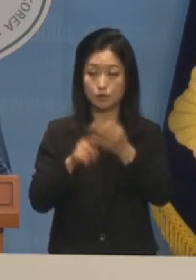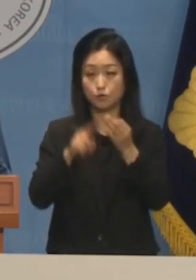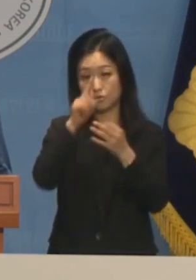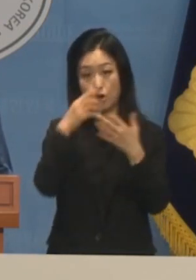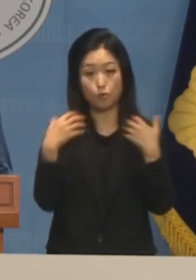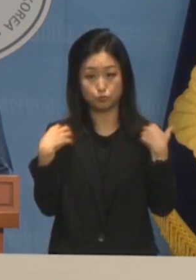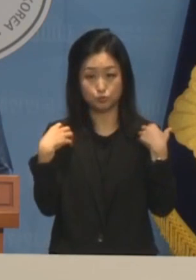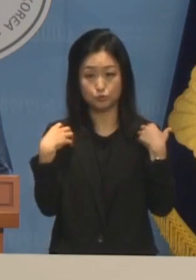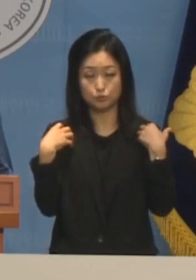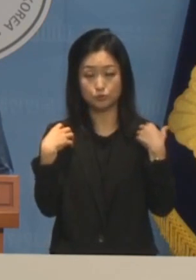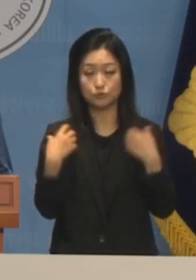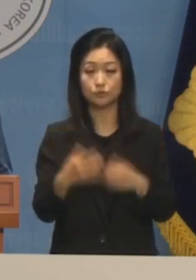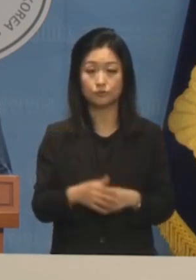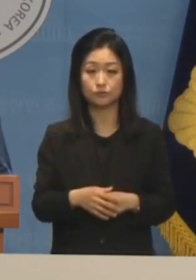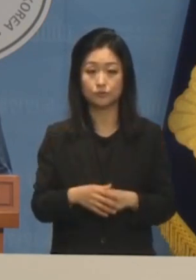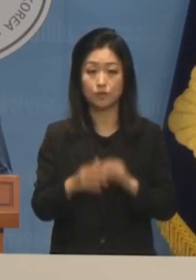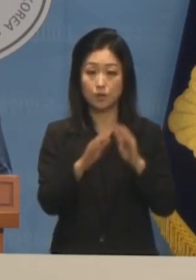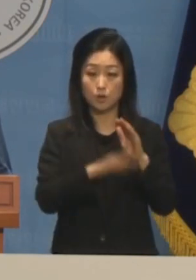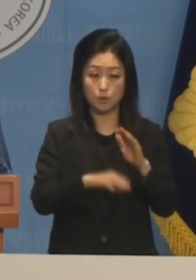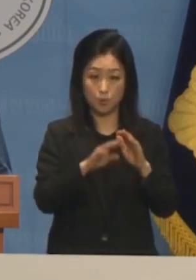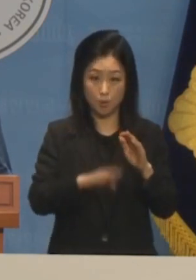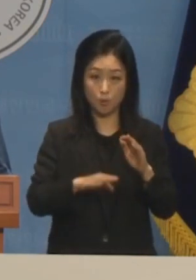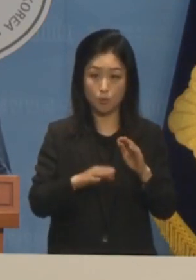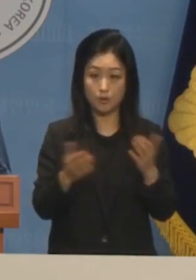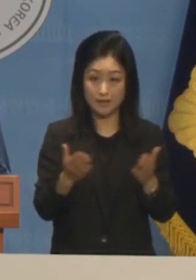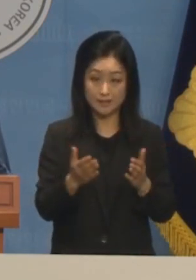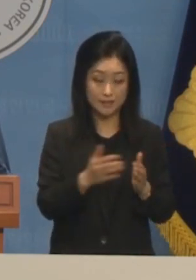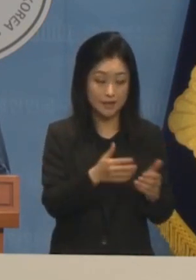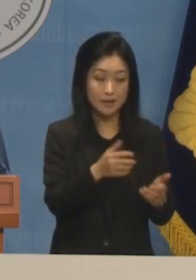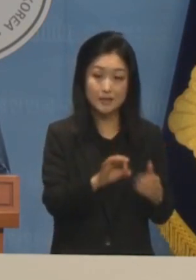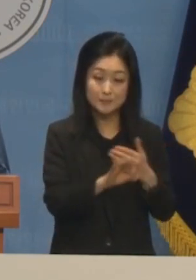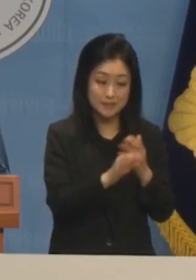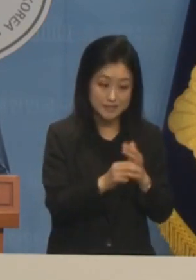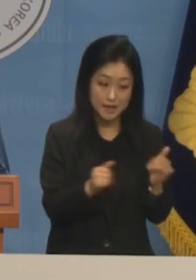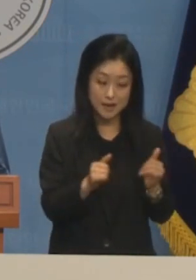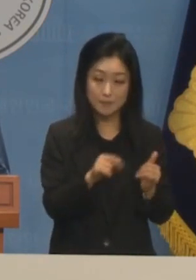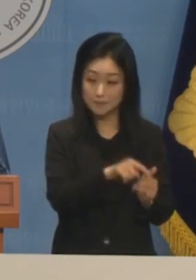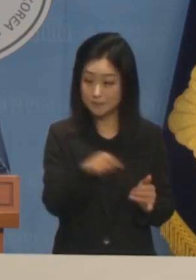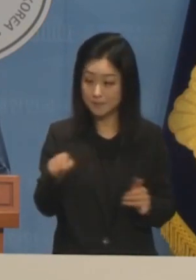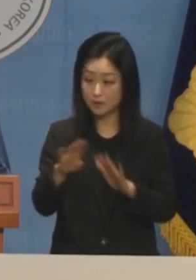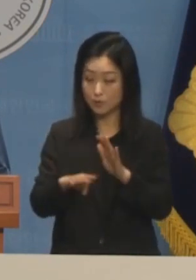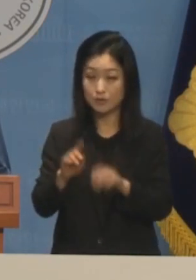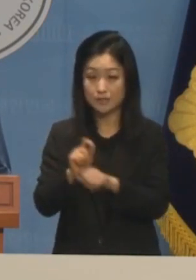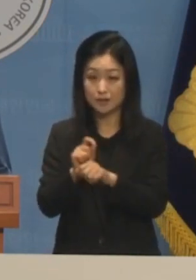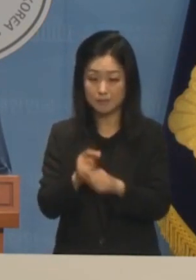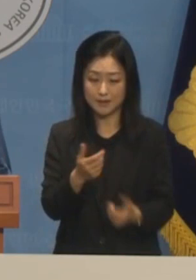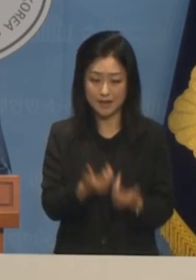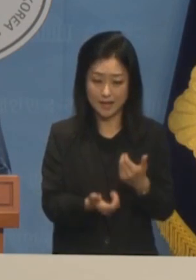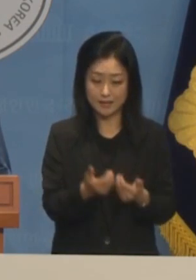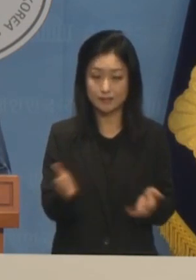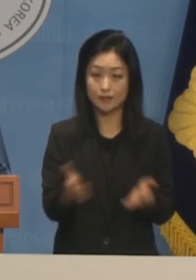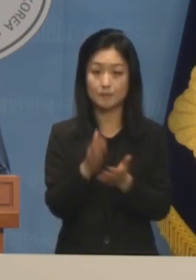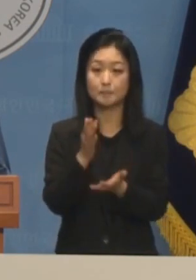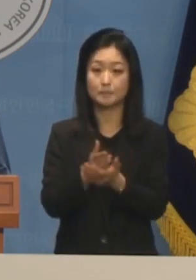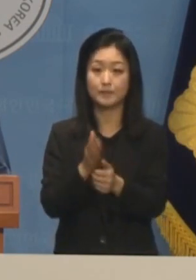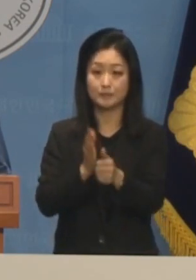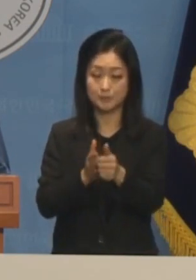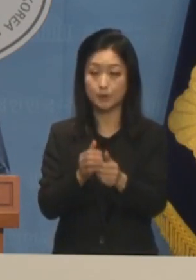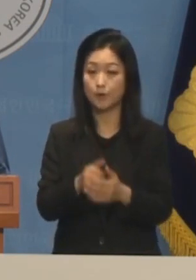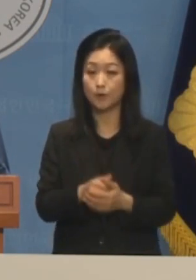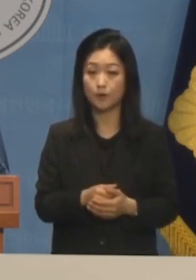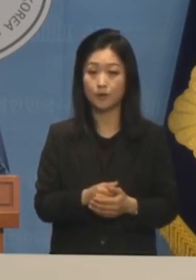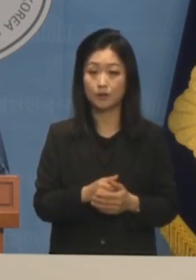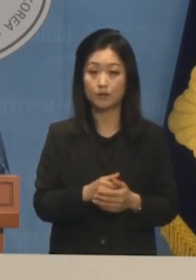더 이상 공공부문 비정규직 노동자들의 갈등을 무책임하게 현장으로 떠넘기는 행태를 멈춰야 합니다.